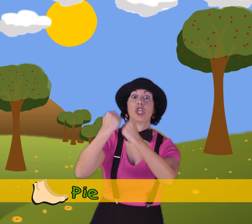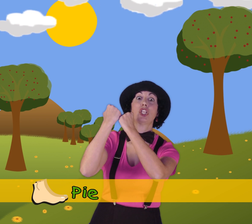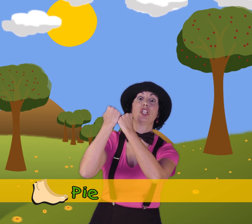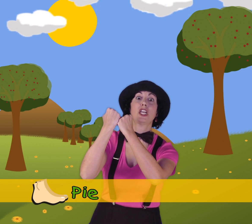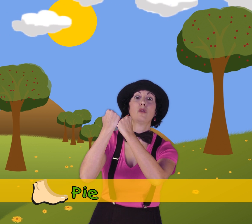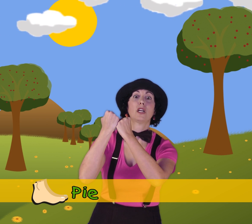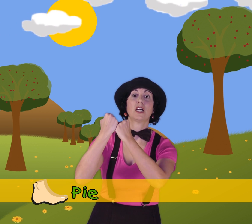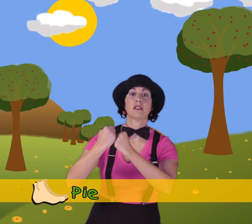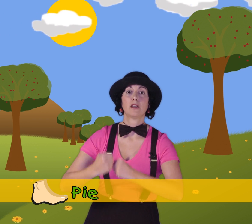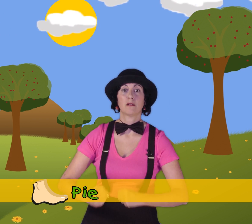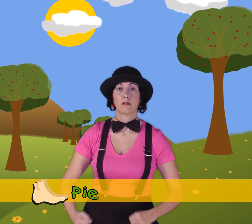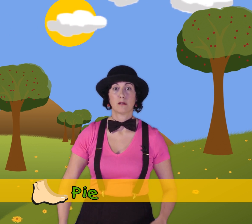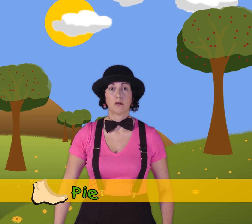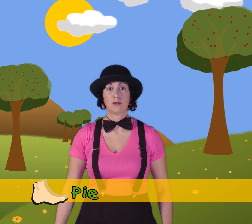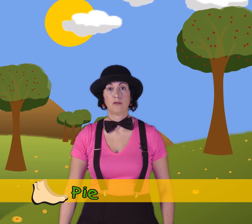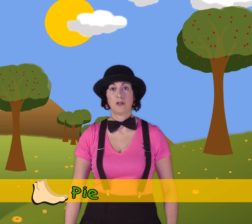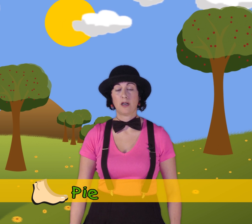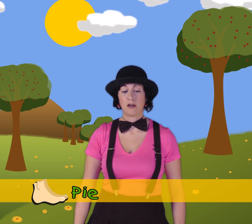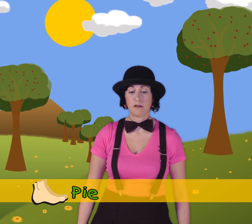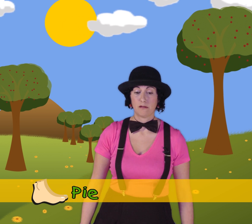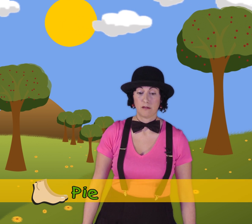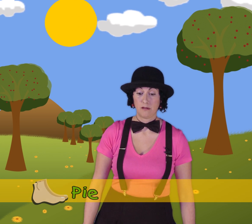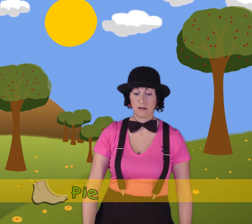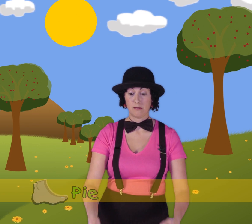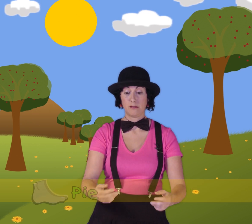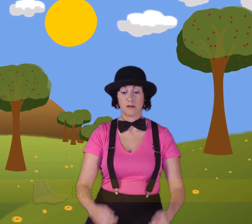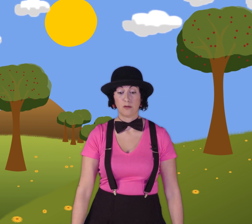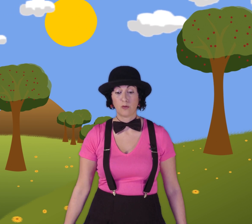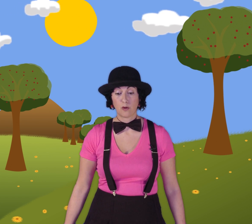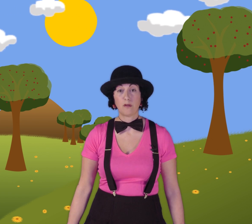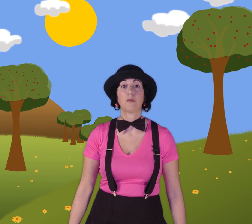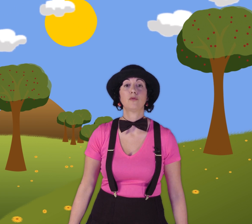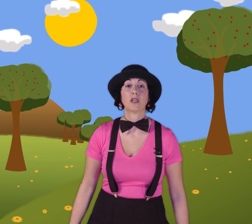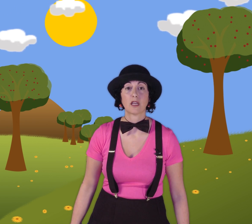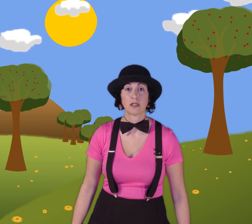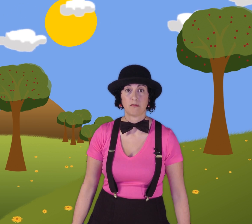allí se quedó el gigante, como si fuera un cordero a punto de asarse.